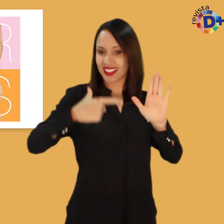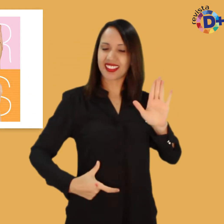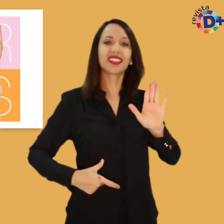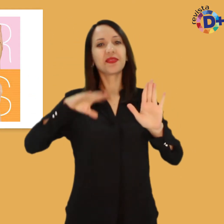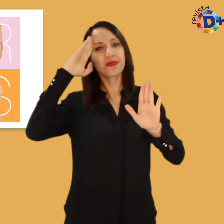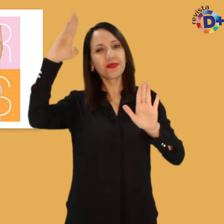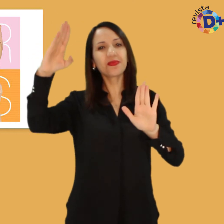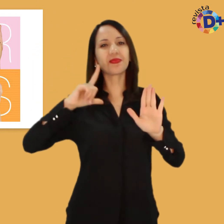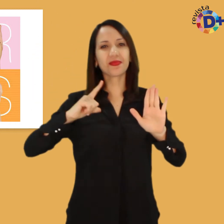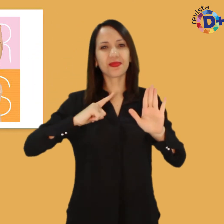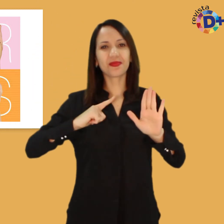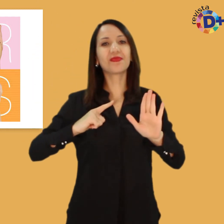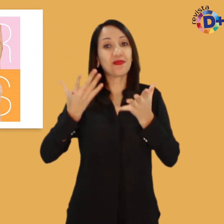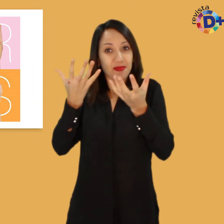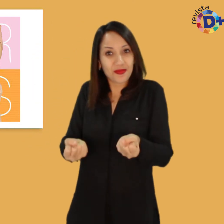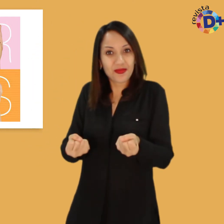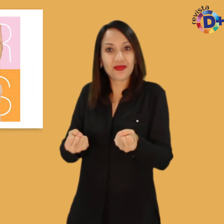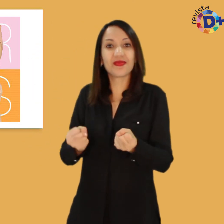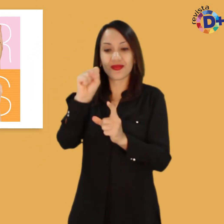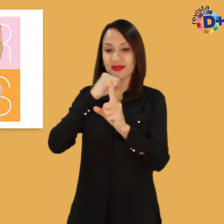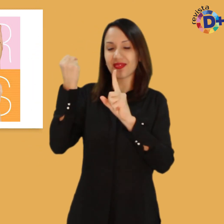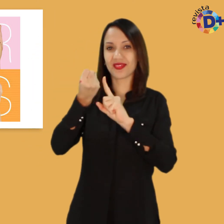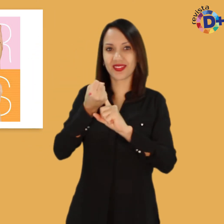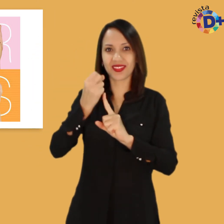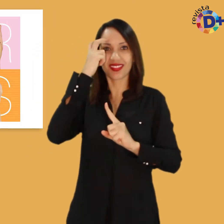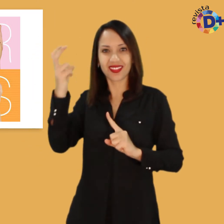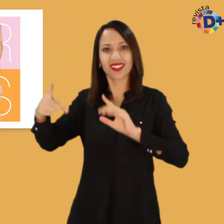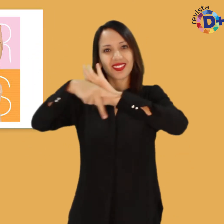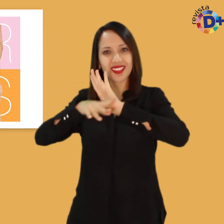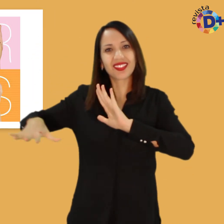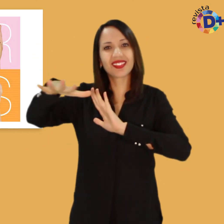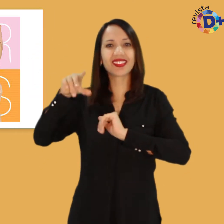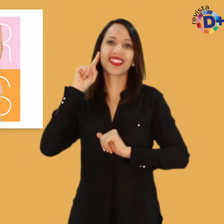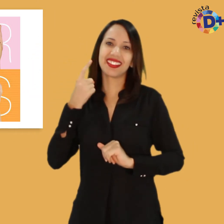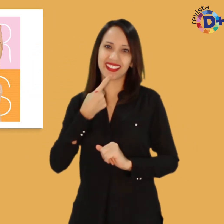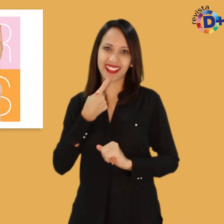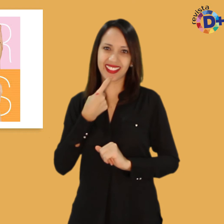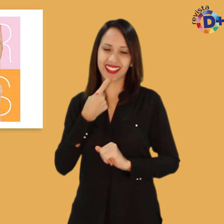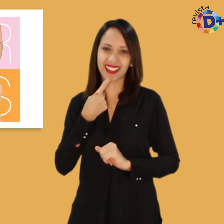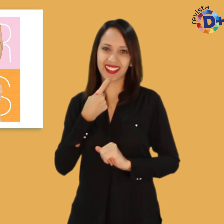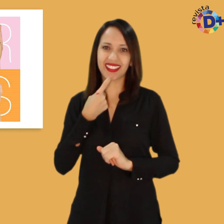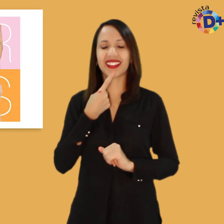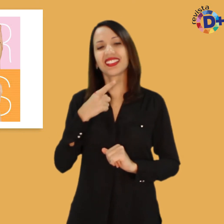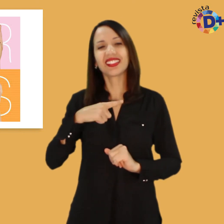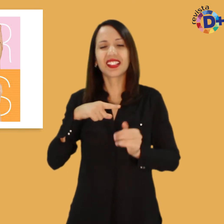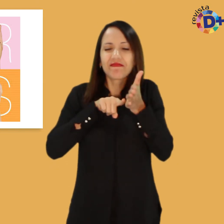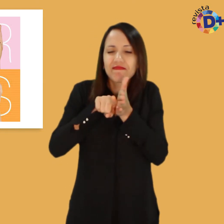subjacente uma concepção sociocultural da surdez. As atuais investigações têm chamado